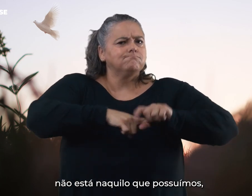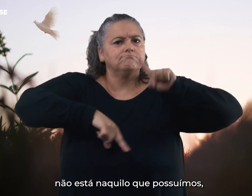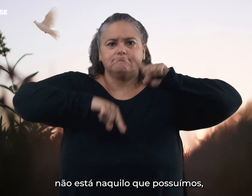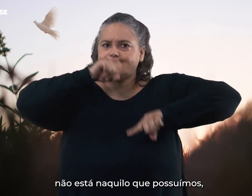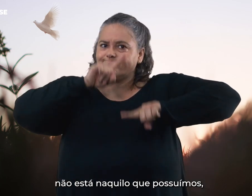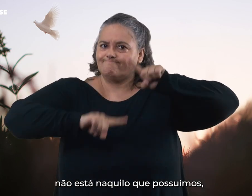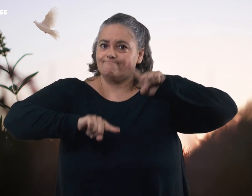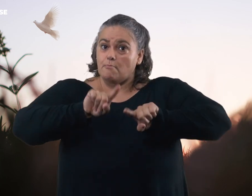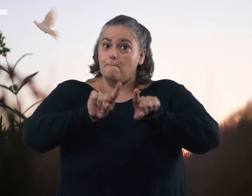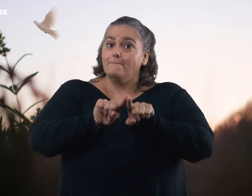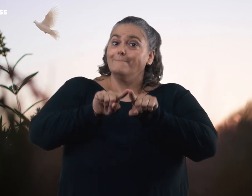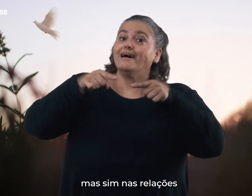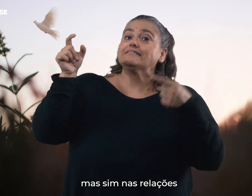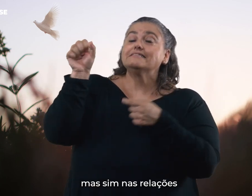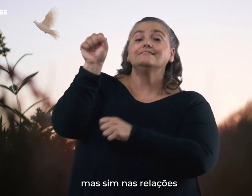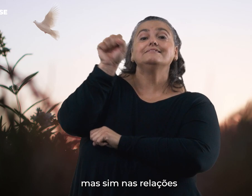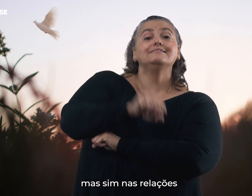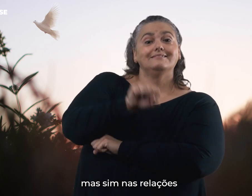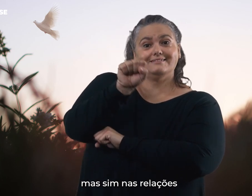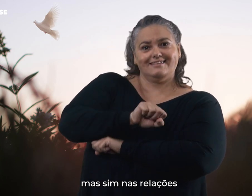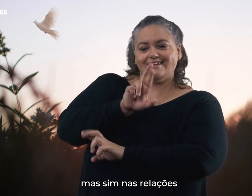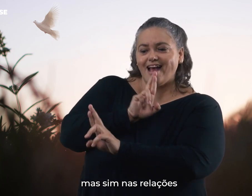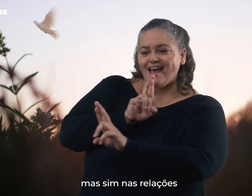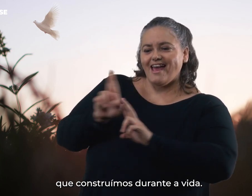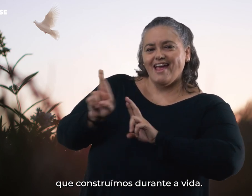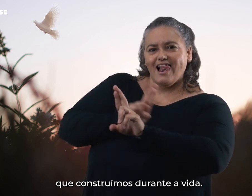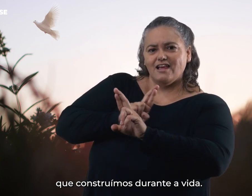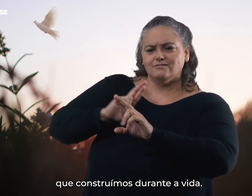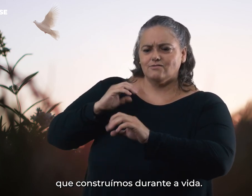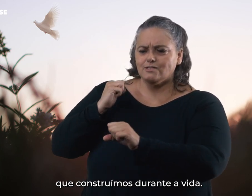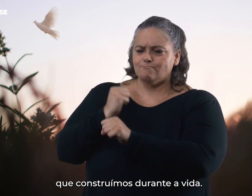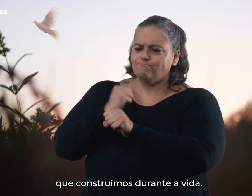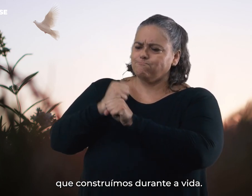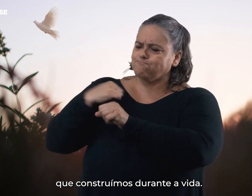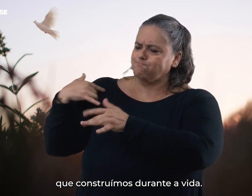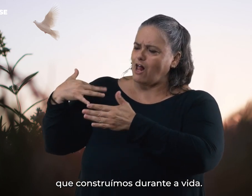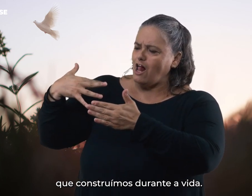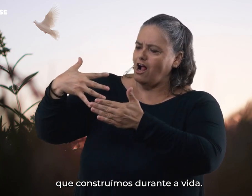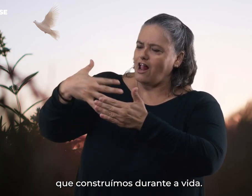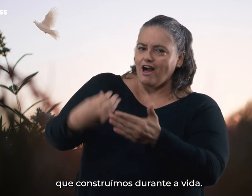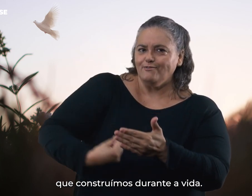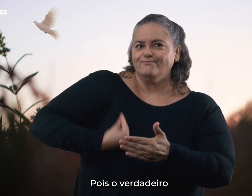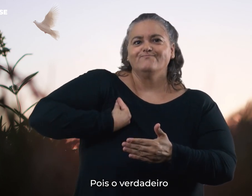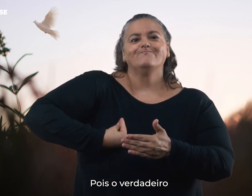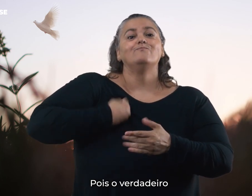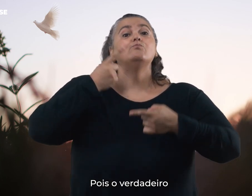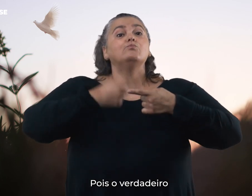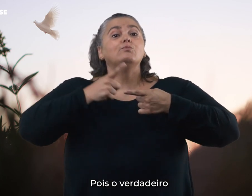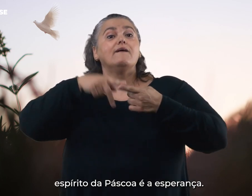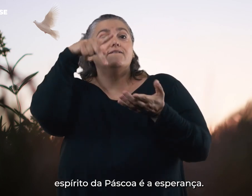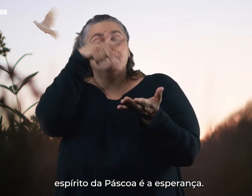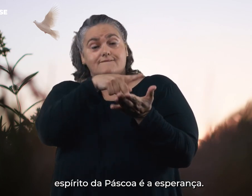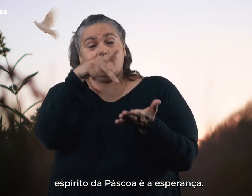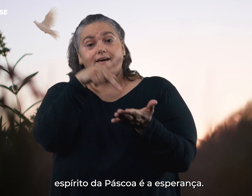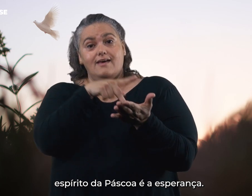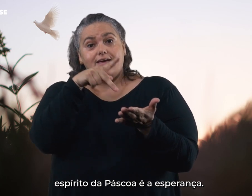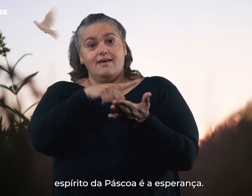possuímos, mas sim nas relações que construímos durante a vida. Pois o verdadeiro espírito da